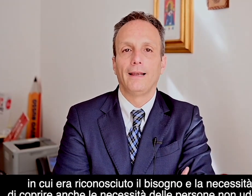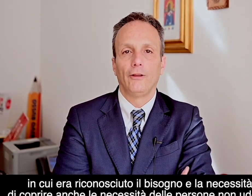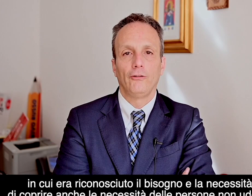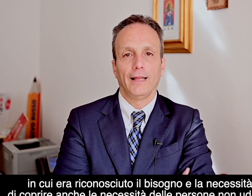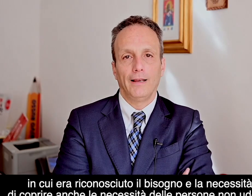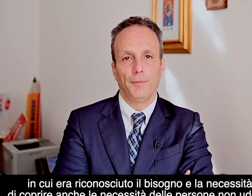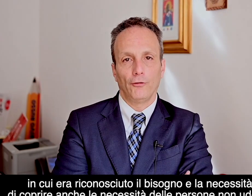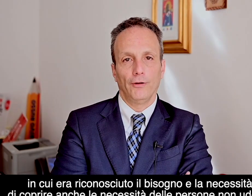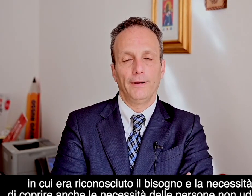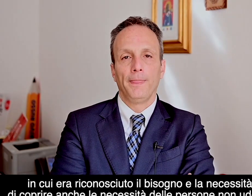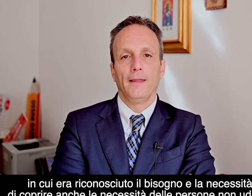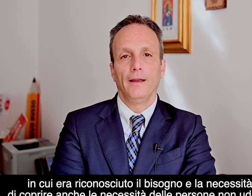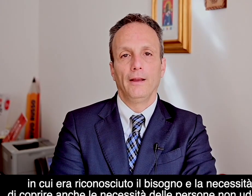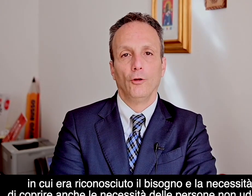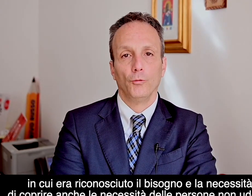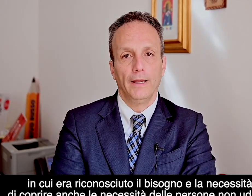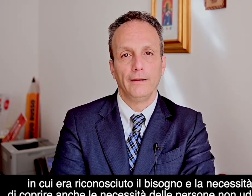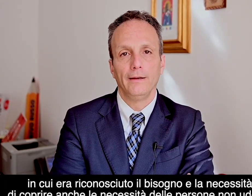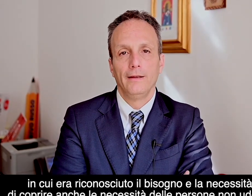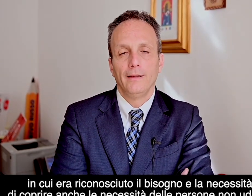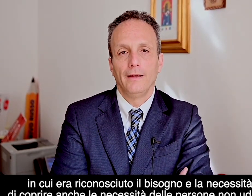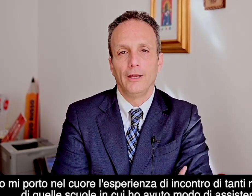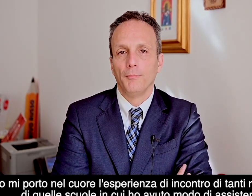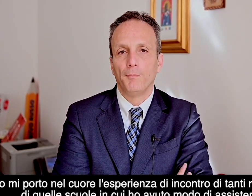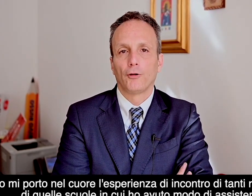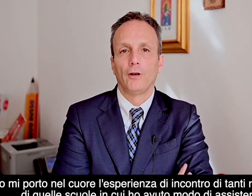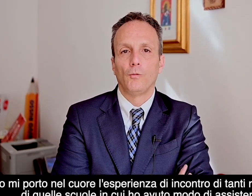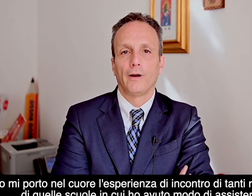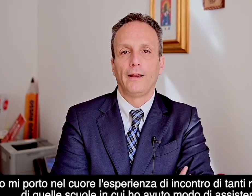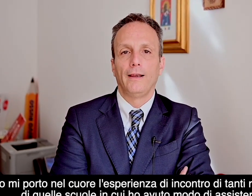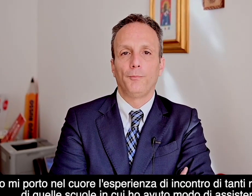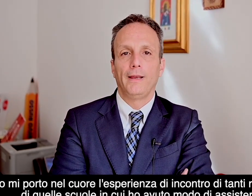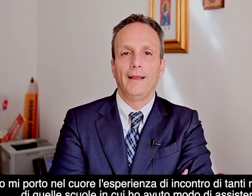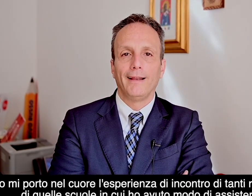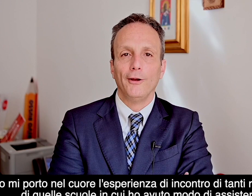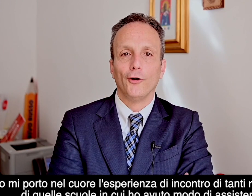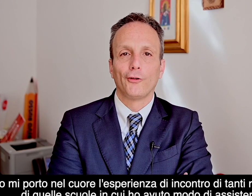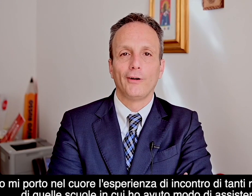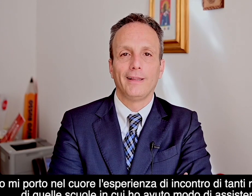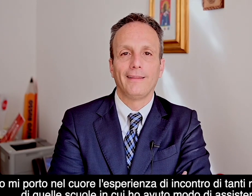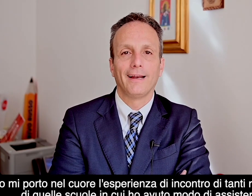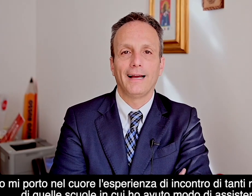necessità delle persone non udenti io mi porto nel cuore l'esperienza l'incontro di tanti ragazzi